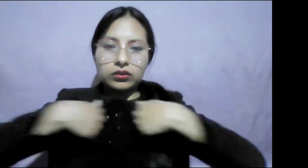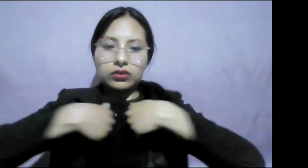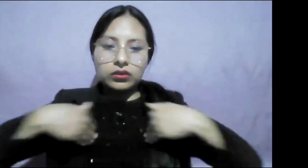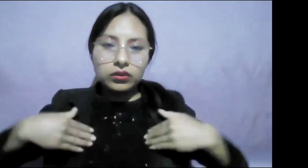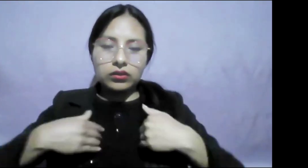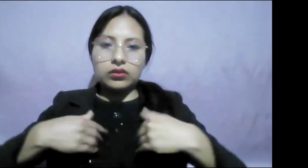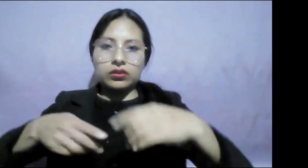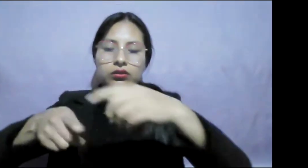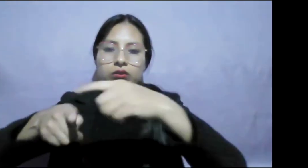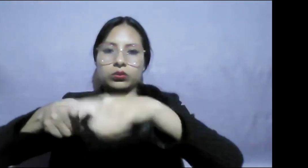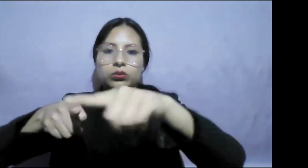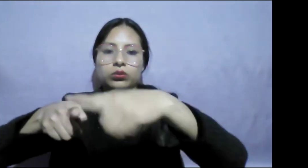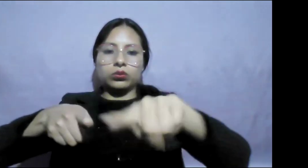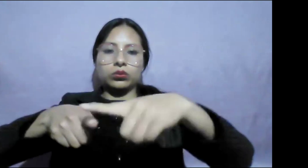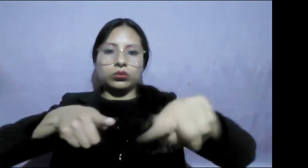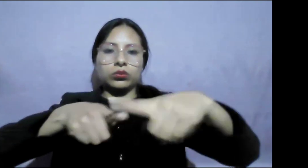animales